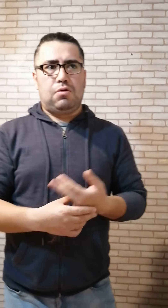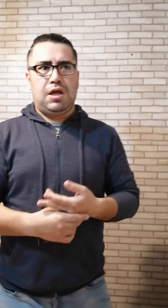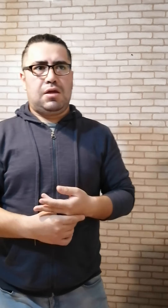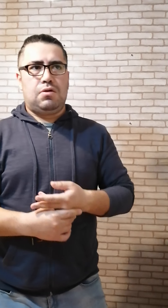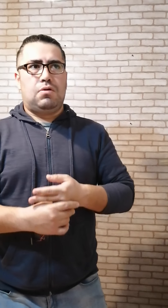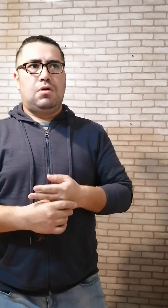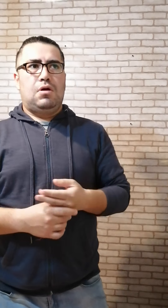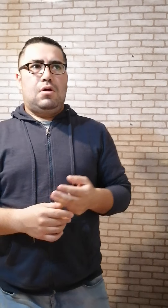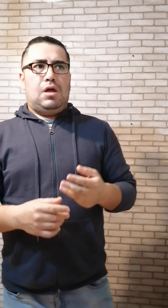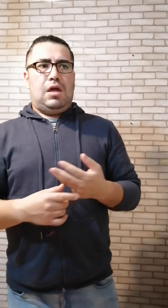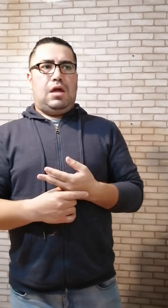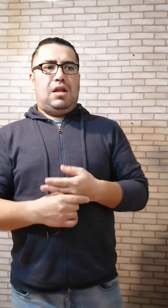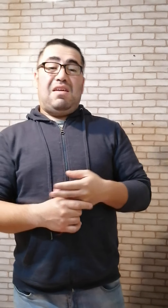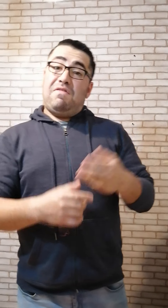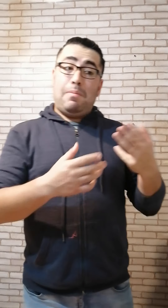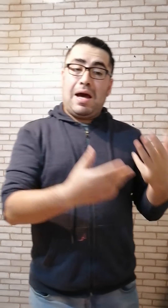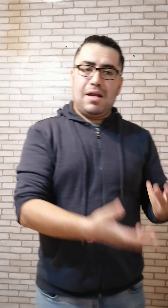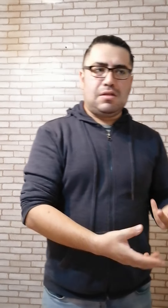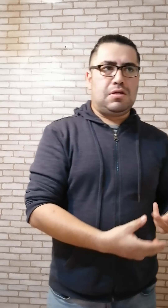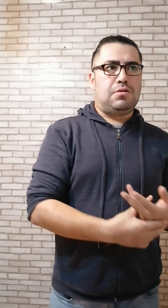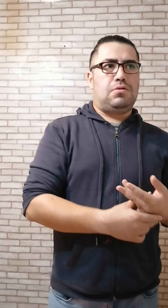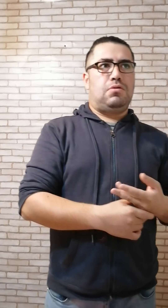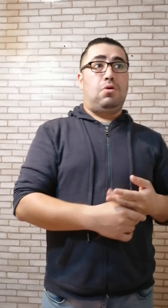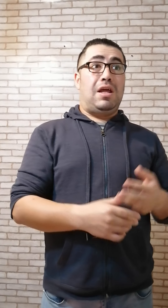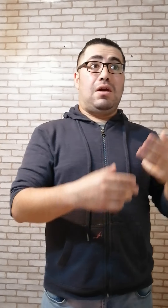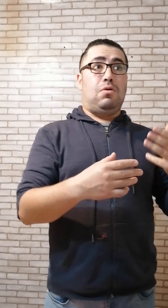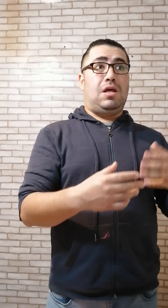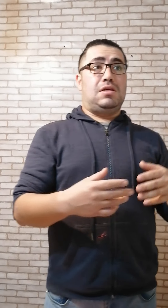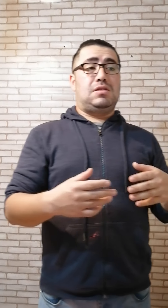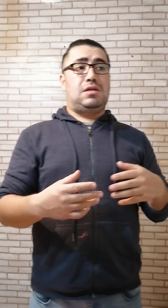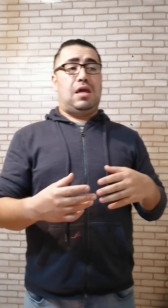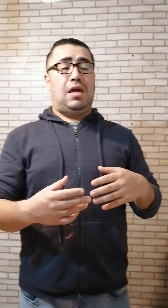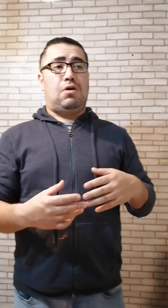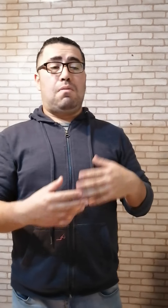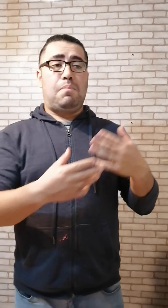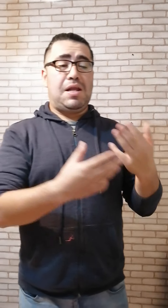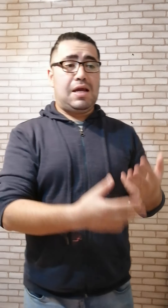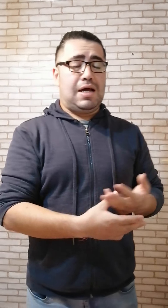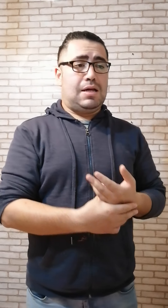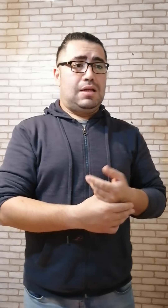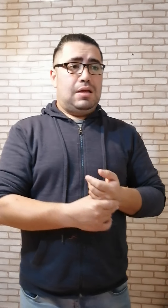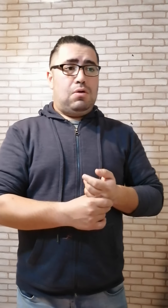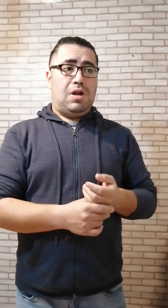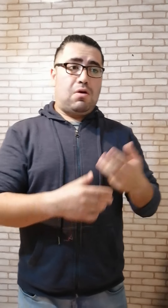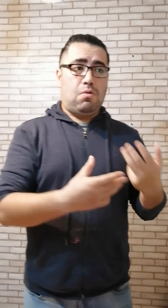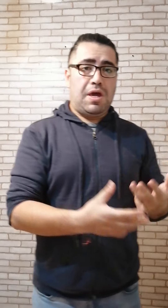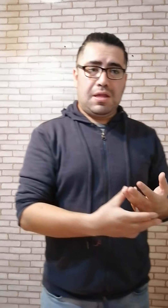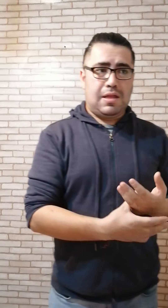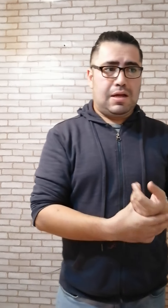colegio les va mal cierto óleo les complica o les cuesta